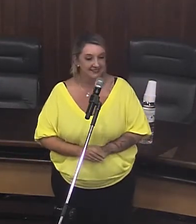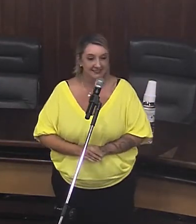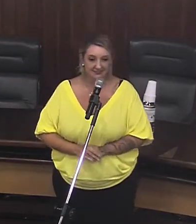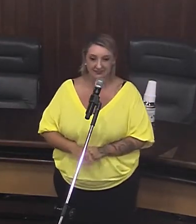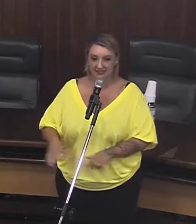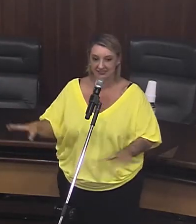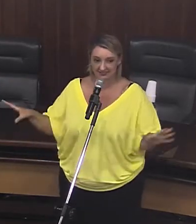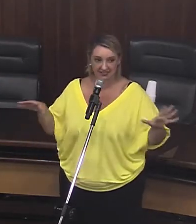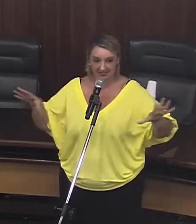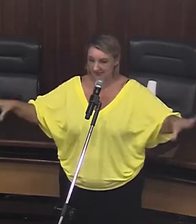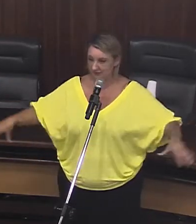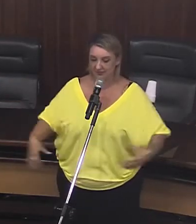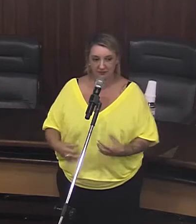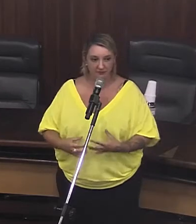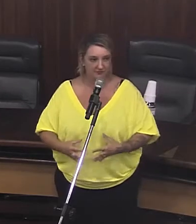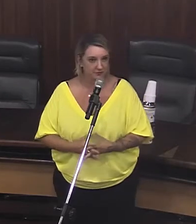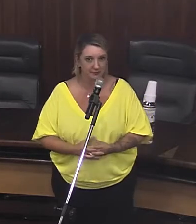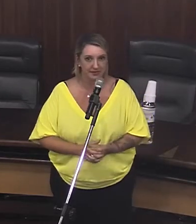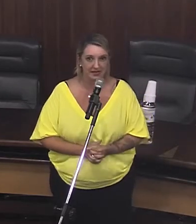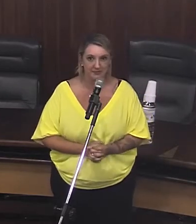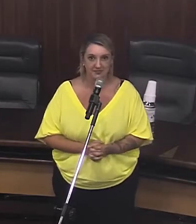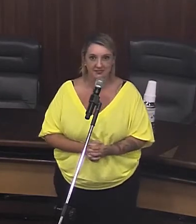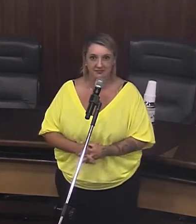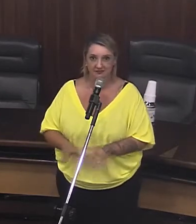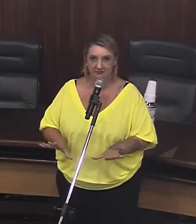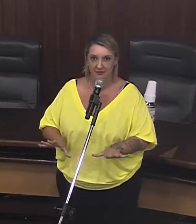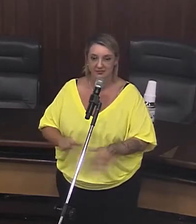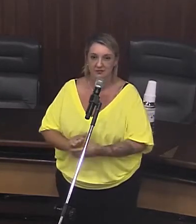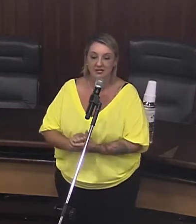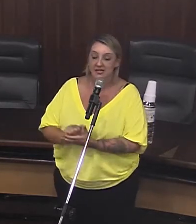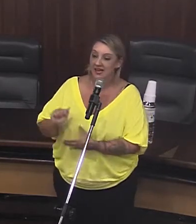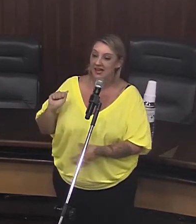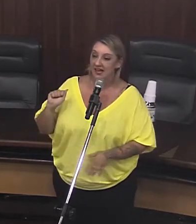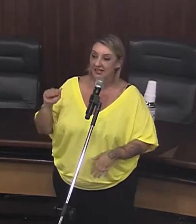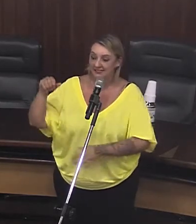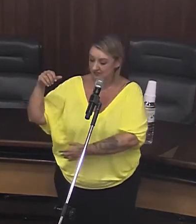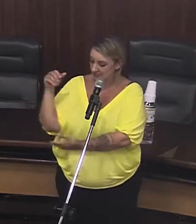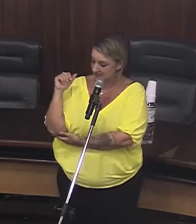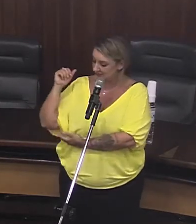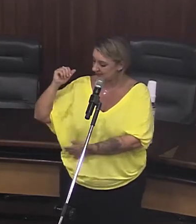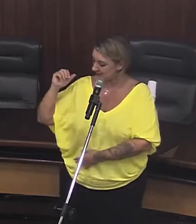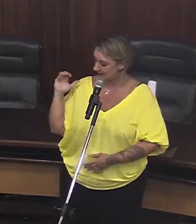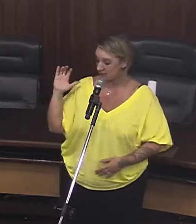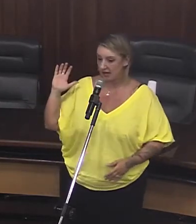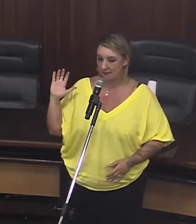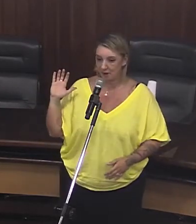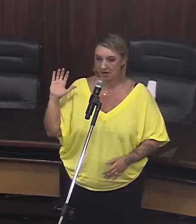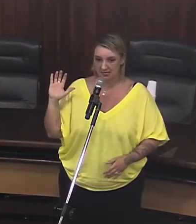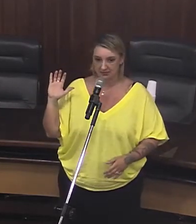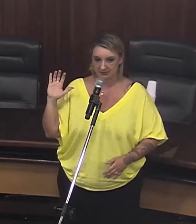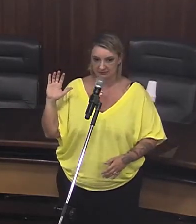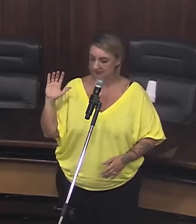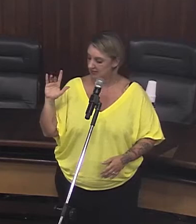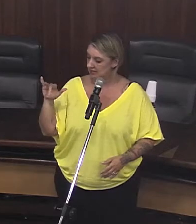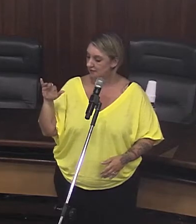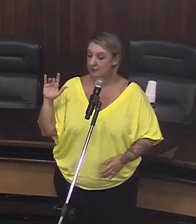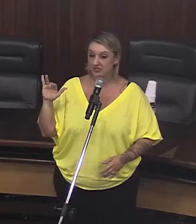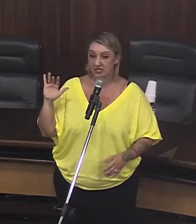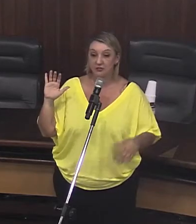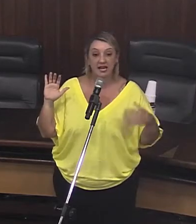Então, aqui está um trio estrupiado, para vocês terem noção. Então, a gente faz sempre aqui, ó, apoia, e eu vou mexendo. E aí,